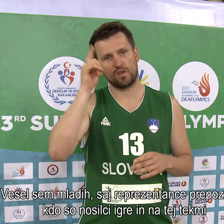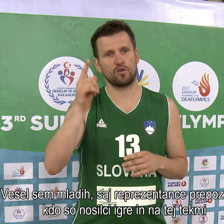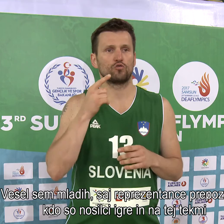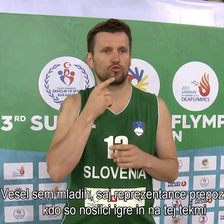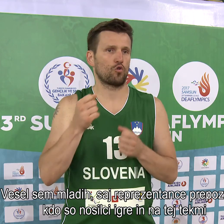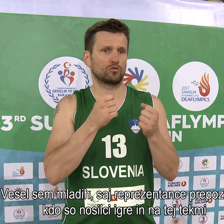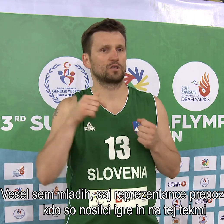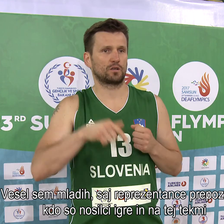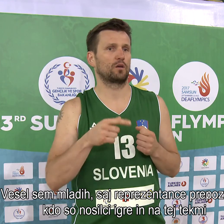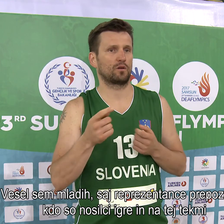Vesel